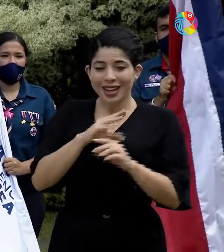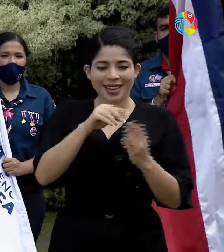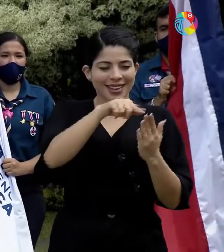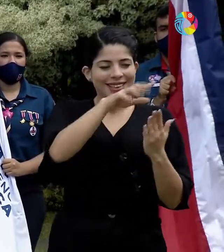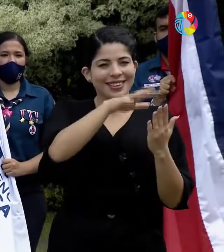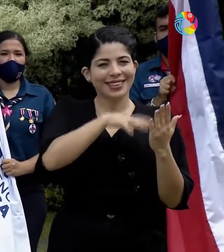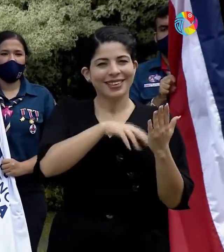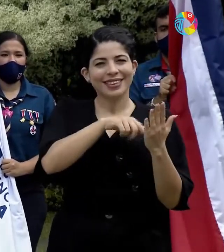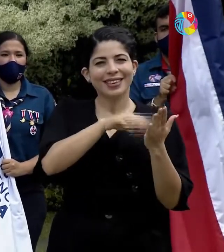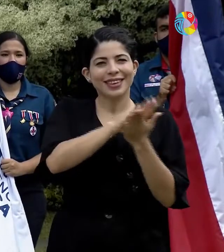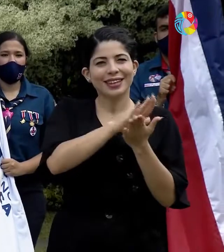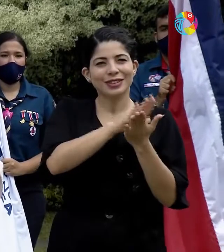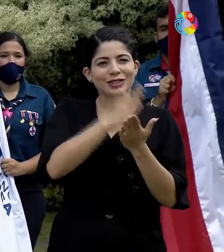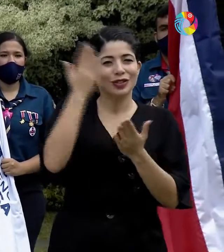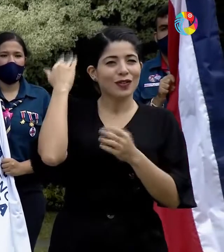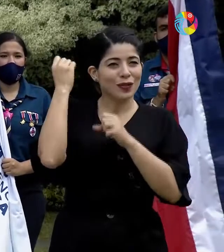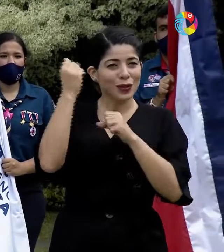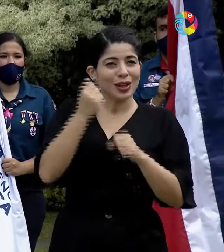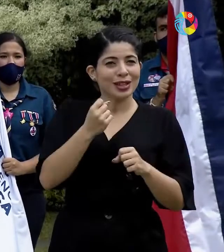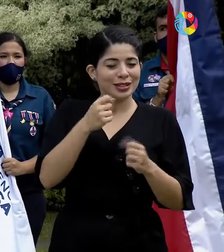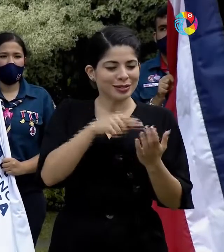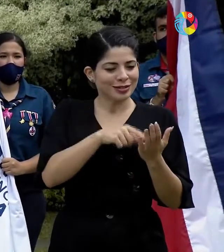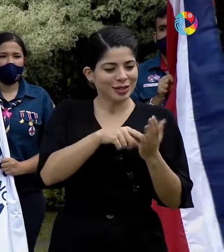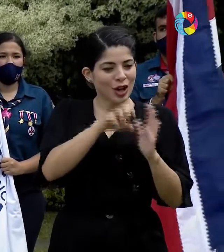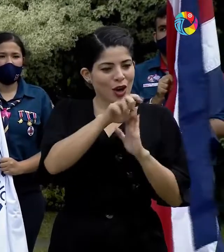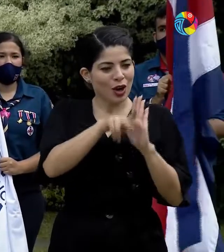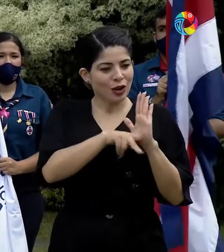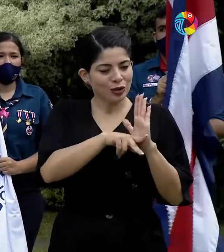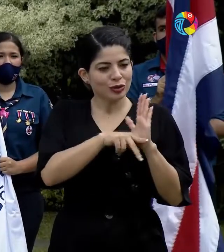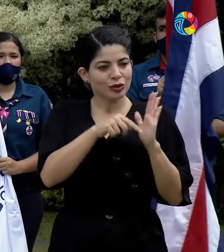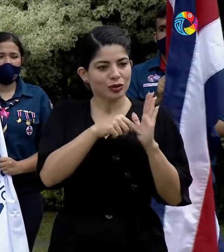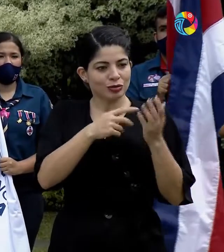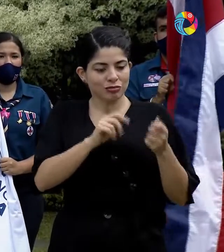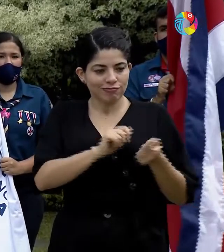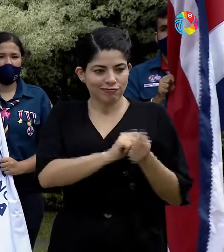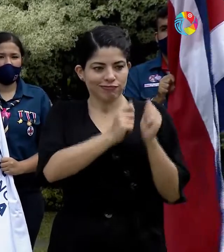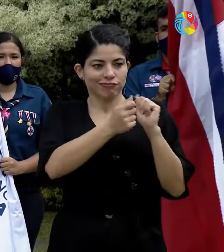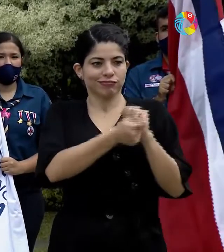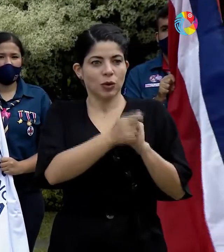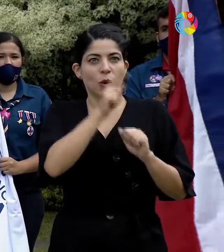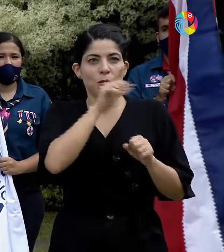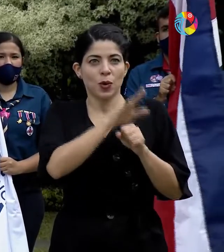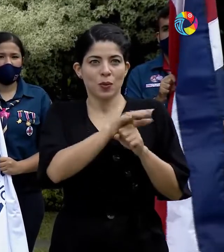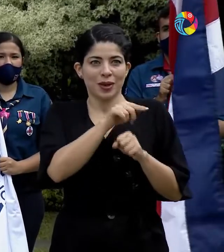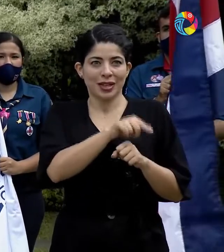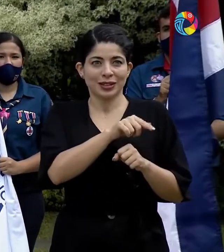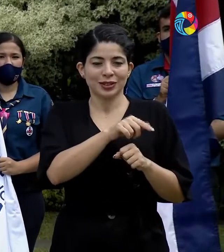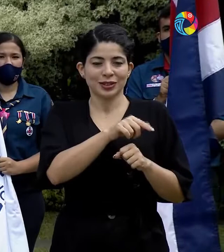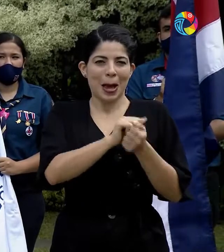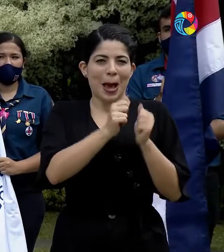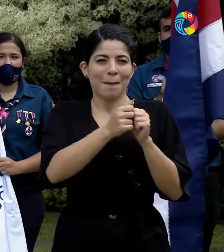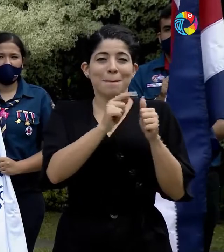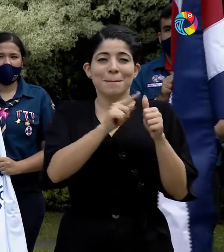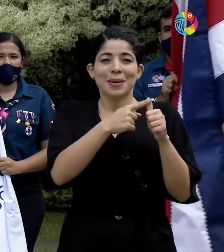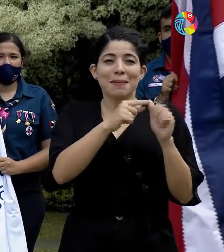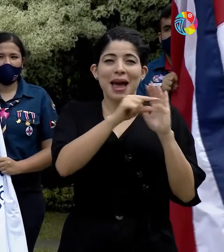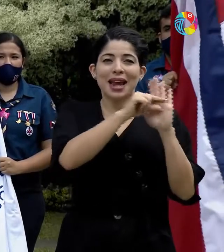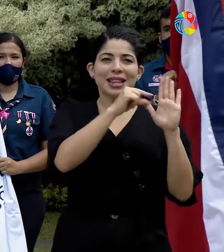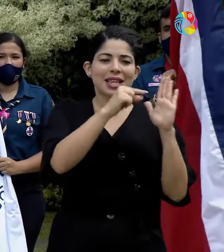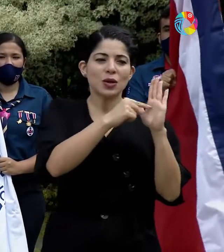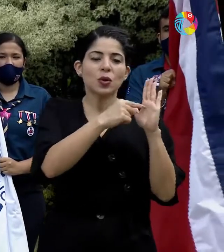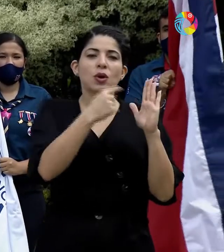fundacionales, justamente al amparo de una constitución renovada en su compromiso a partir del cambio de su primer artículo. Una